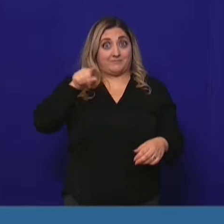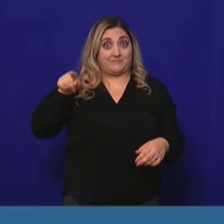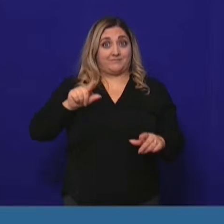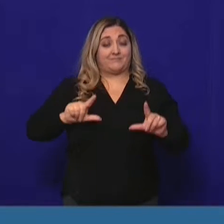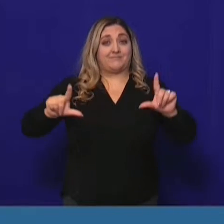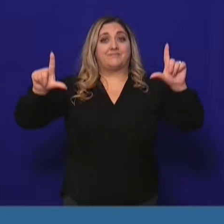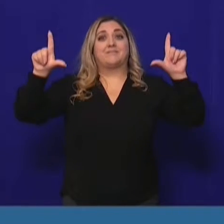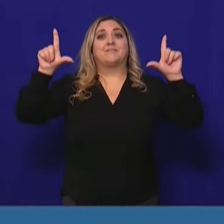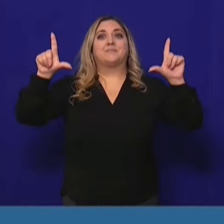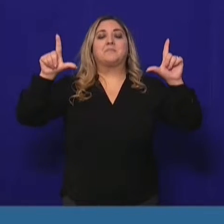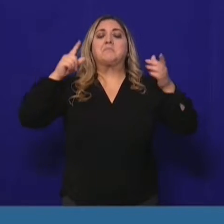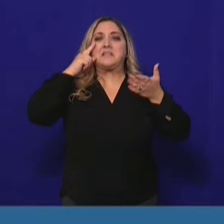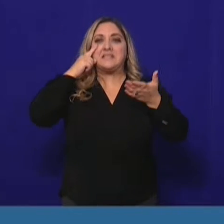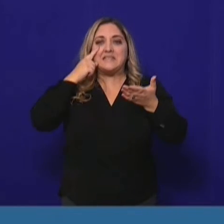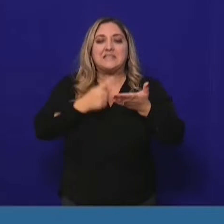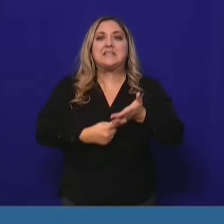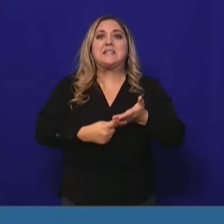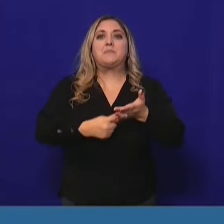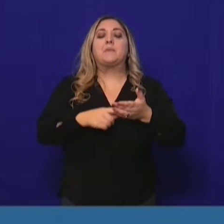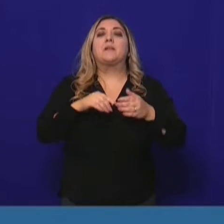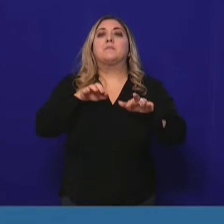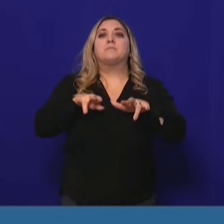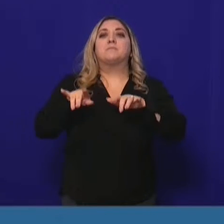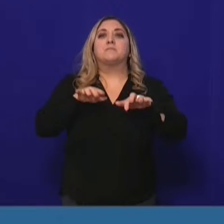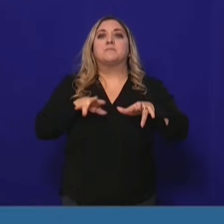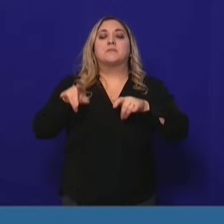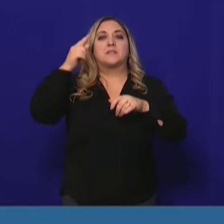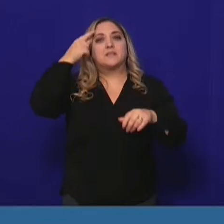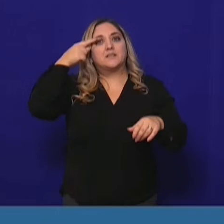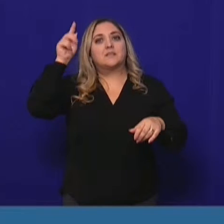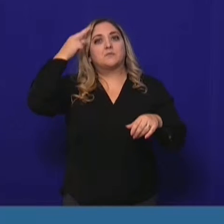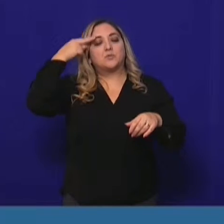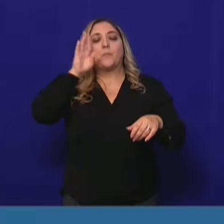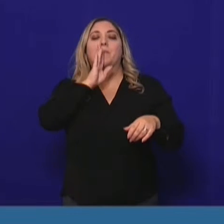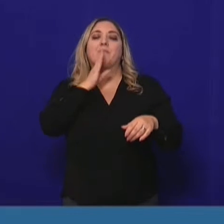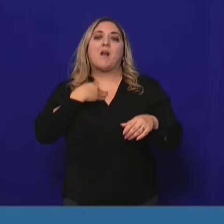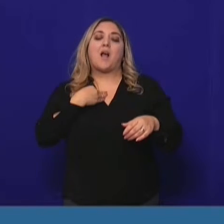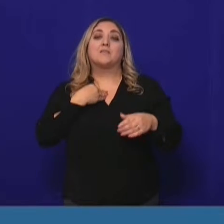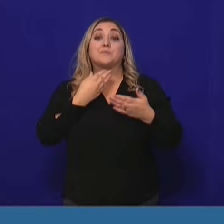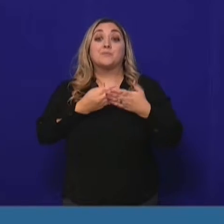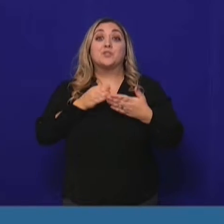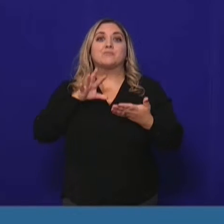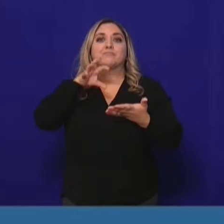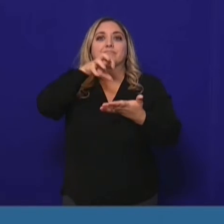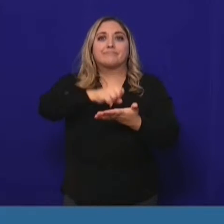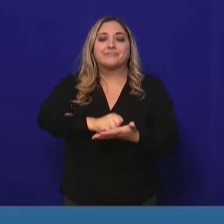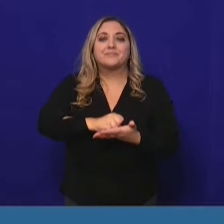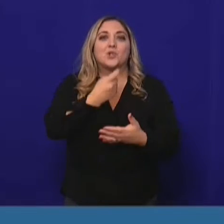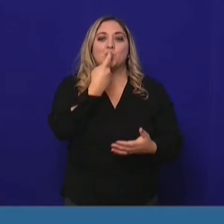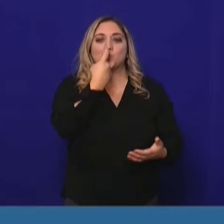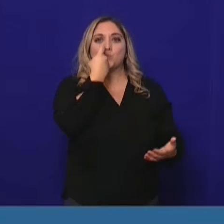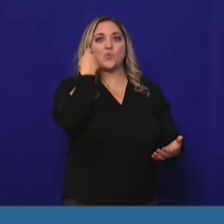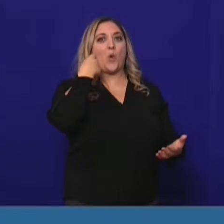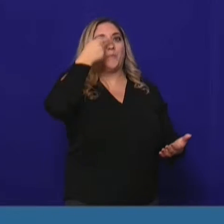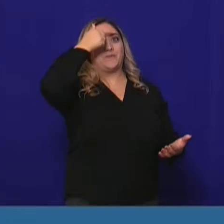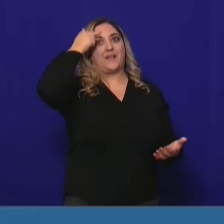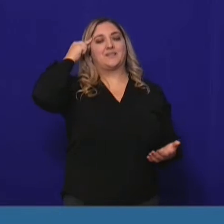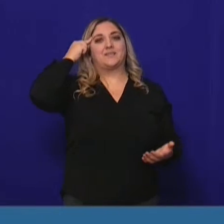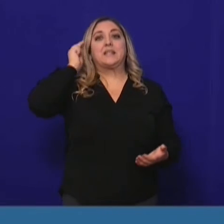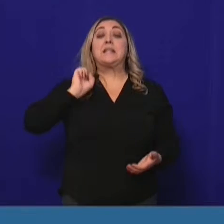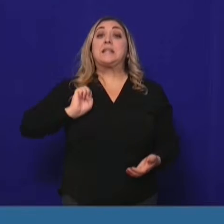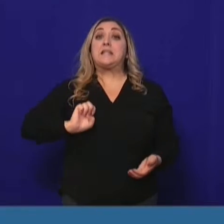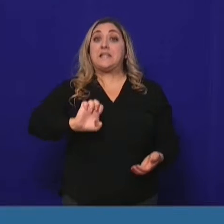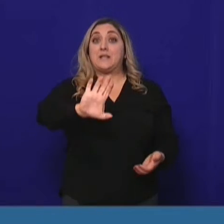covidtest.gov.mt u hemmhekk kun tista' tirreġistra biex isirlek swab test. Li jiġri hija li inti ddaħħal